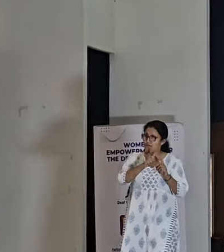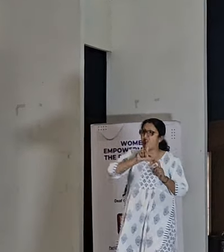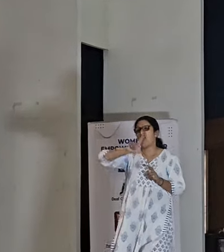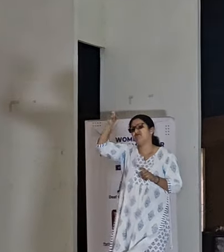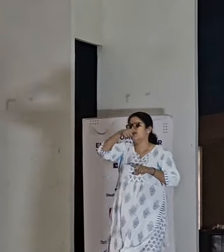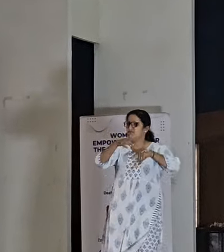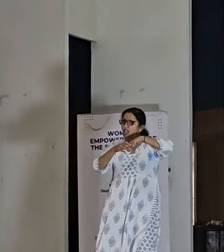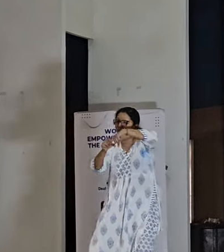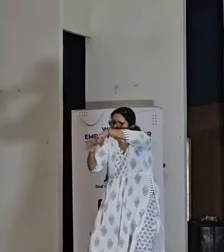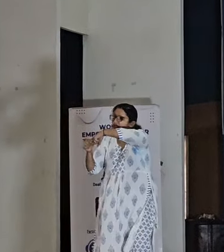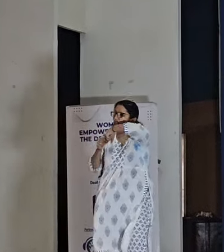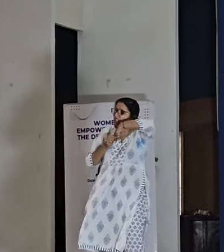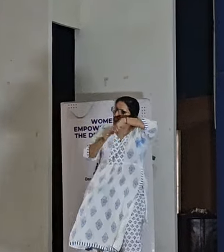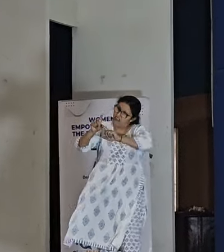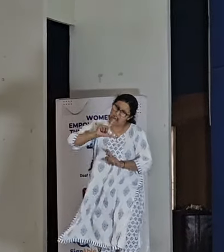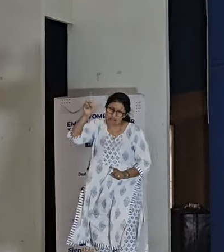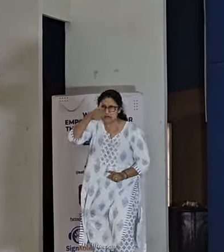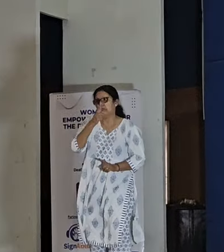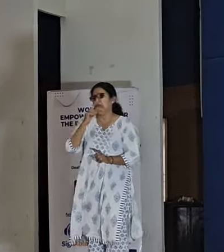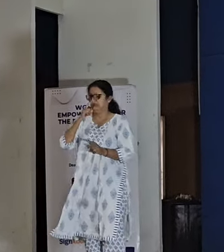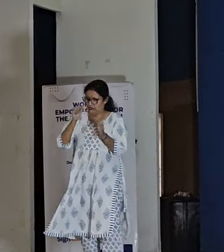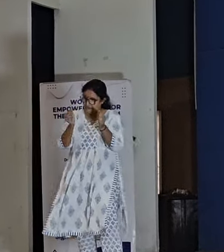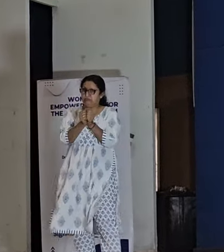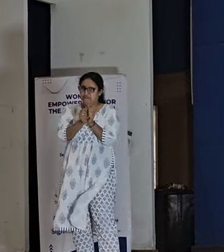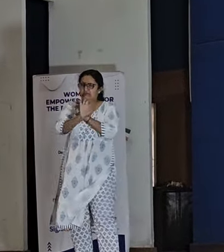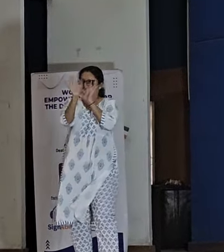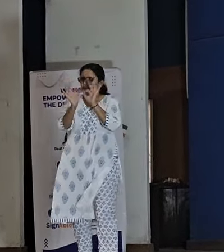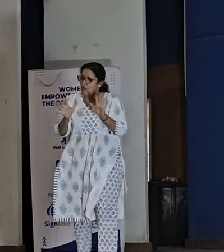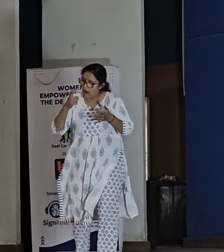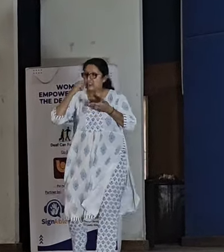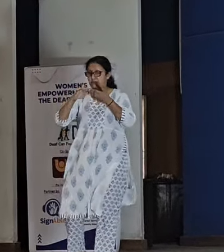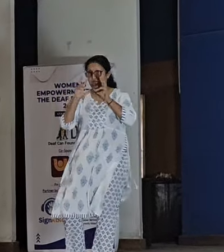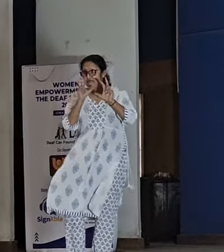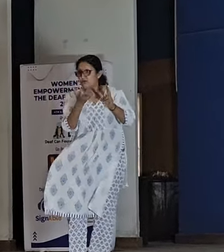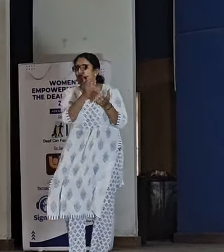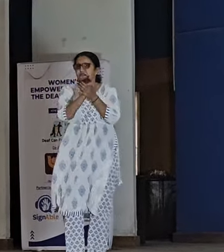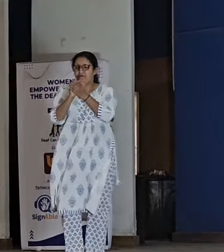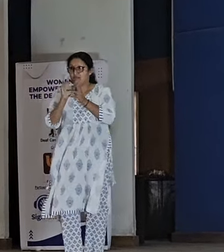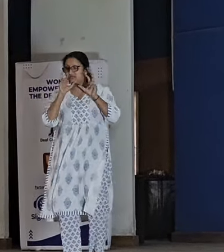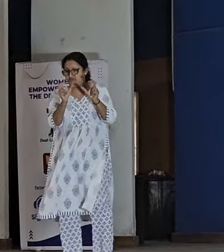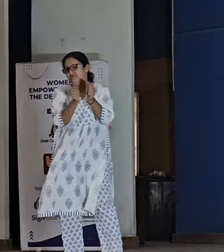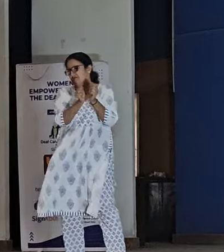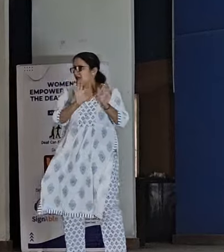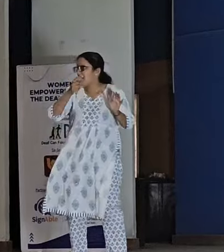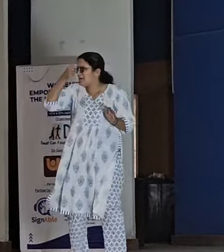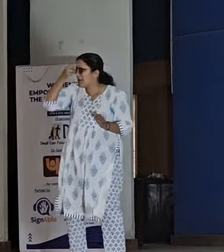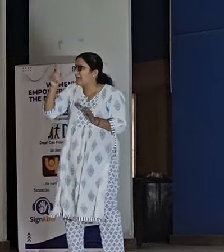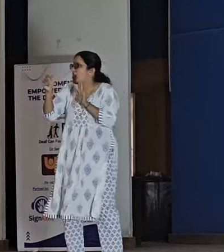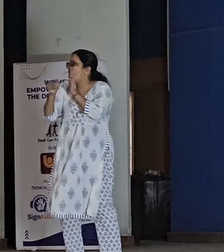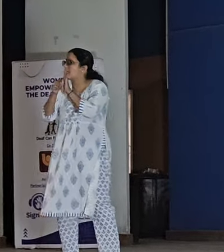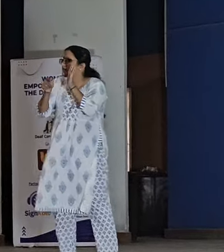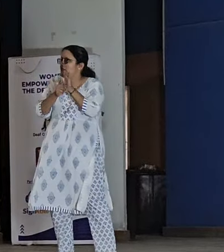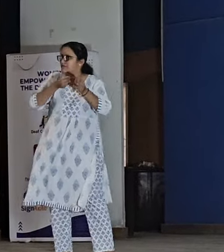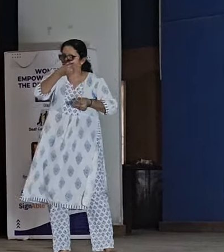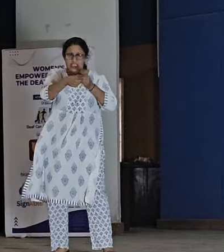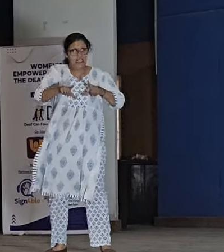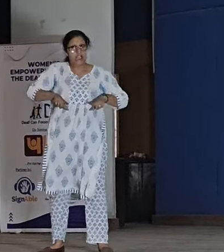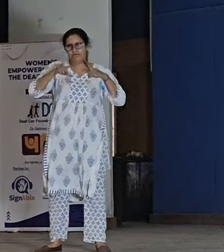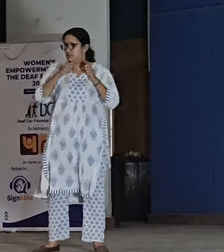जाकर बहुत दिक्कत होने वाली है, तुम्हें लाइफ में बहुत सारे चैलेंजेस तुम फेस करोगे और देखना तुम्हें बहुत सारे गाइडेंस और बहुत सारे सपोर्ट की जरूरत है, तो बहुत